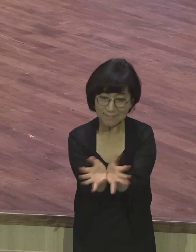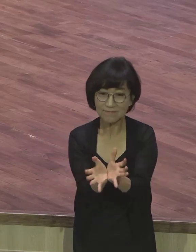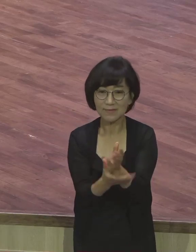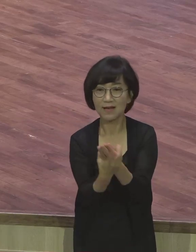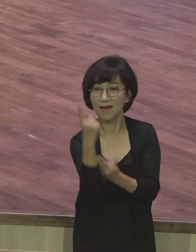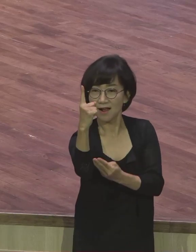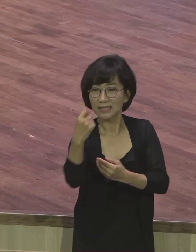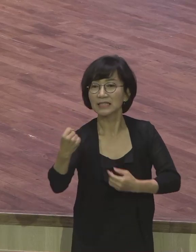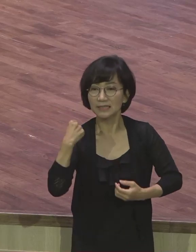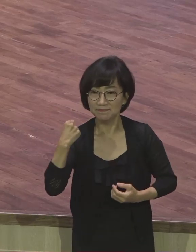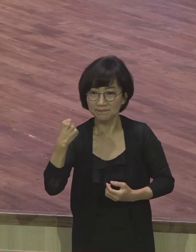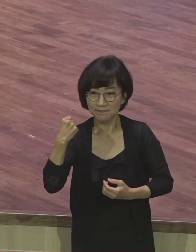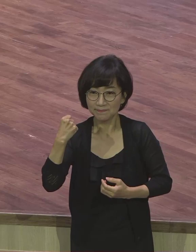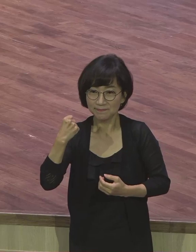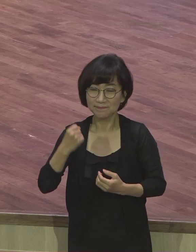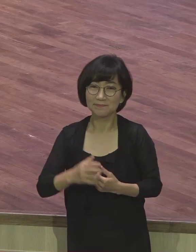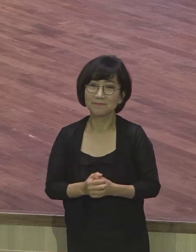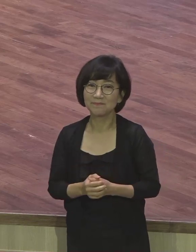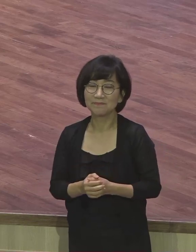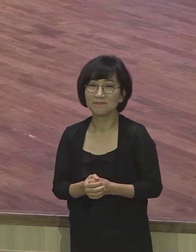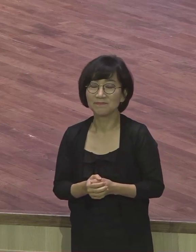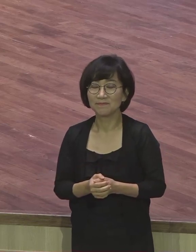언약 공동체, 한 몸된,